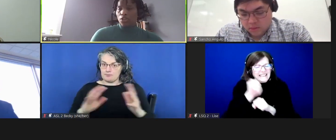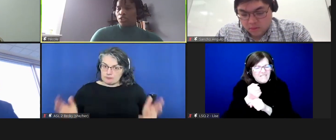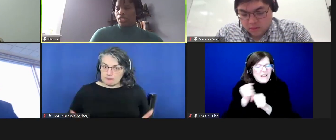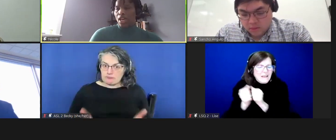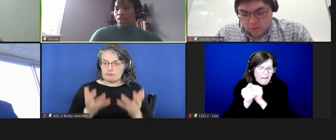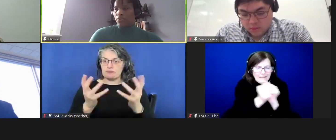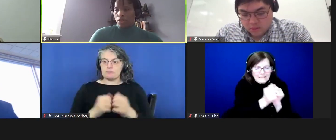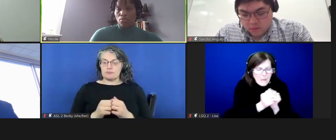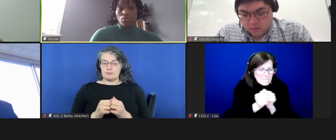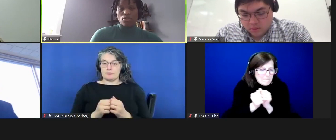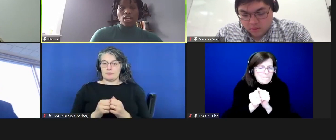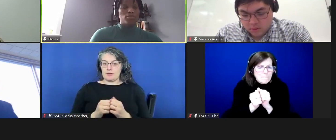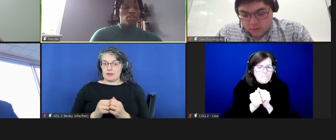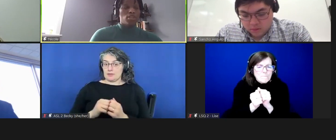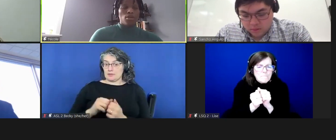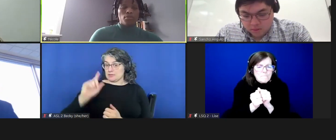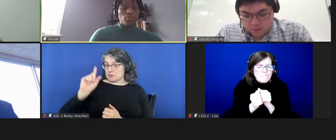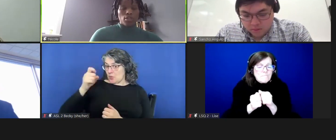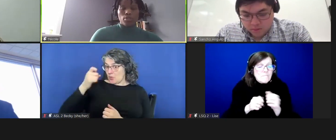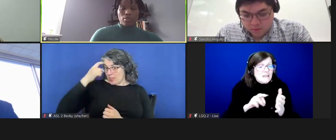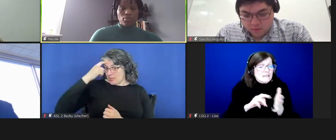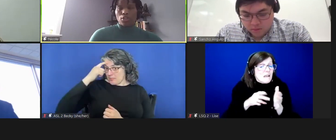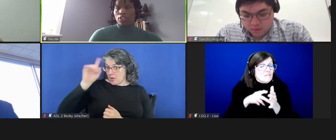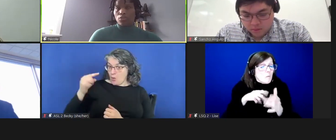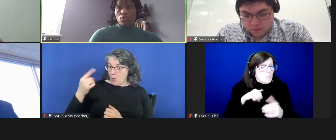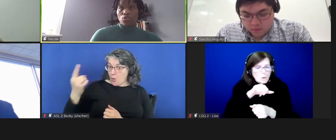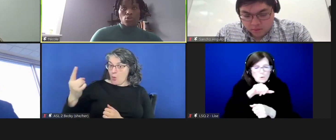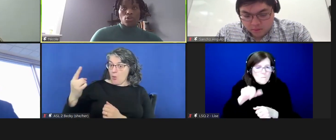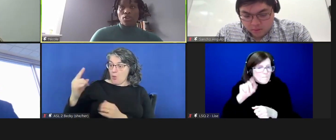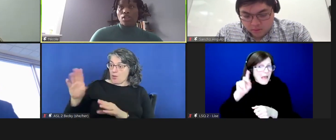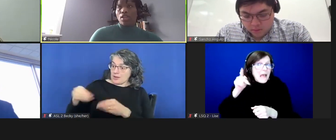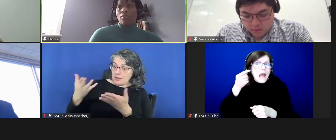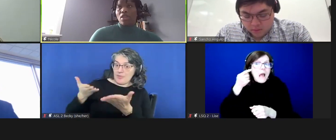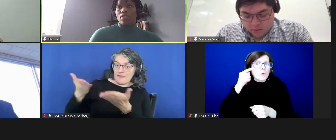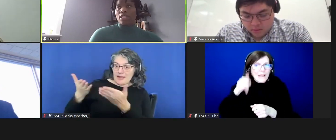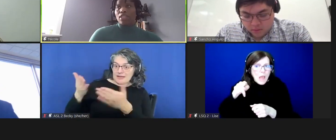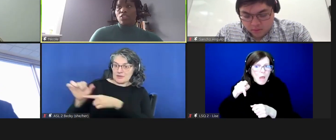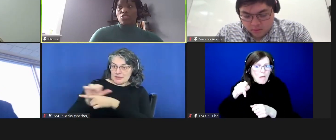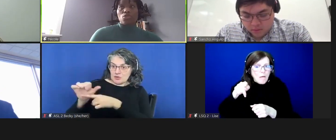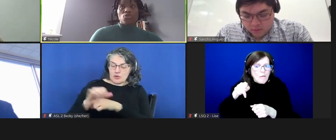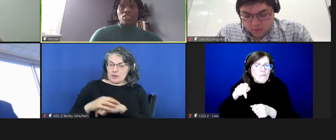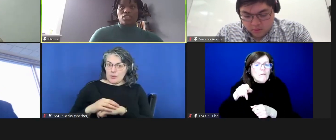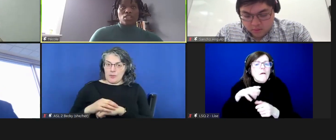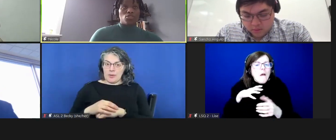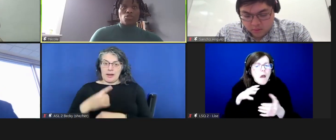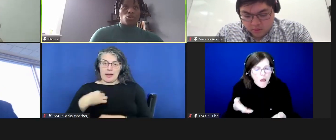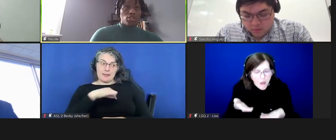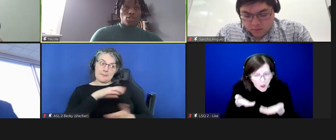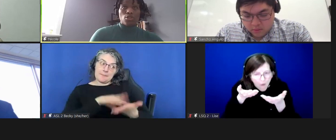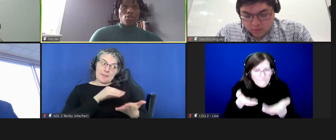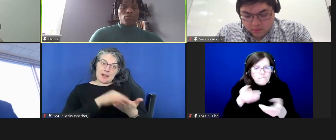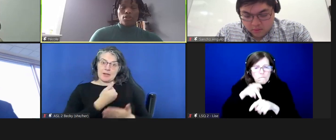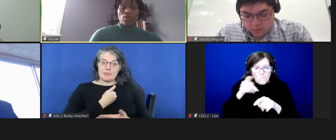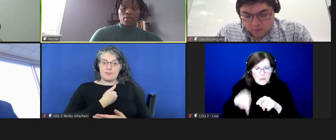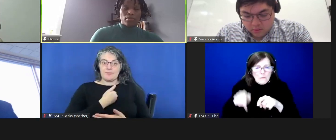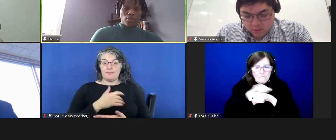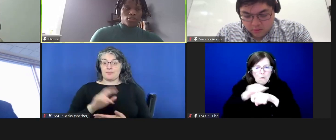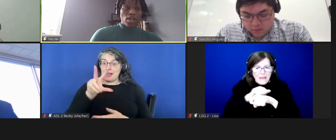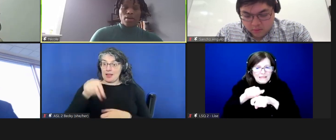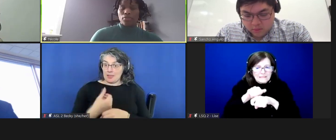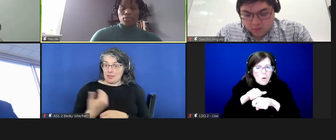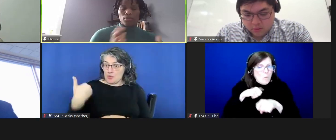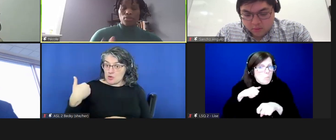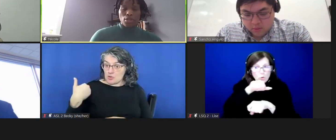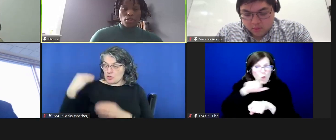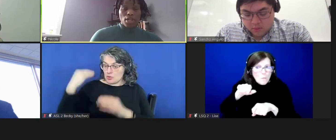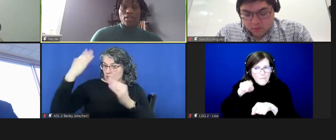ce n'est pas simplement à l'employeur qu'il incombe d'avoir des programmes de formation. Mais donc, moi, je peux